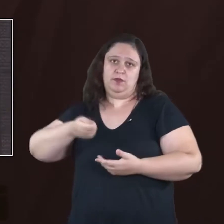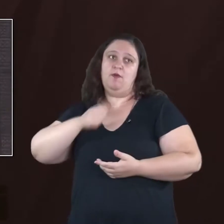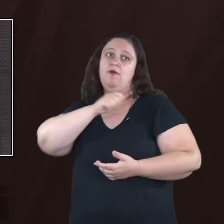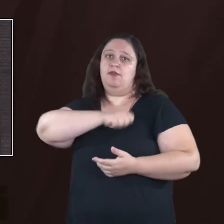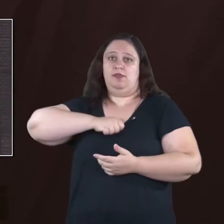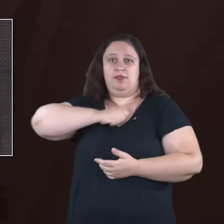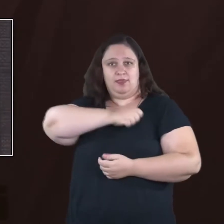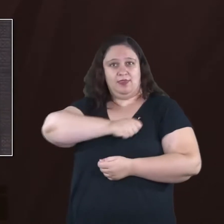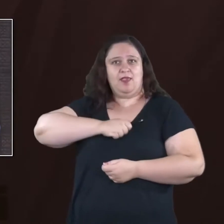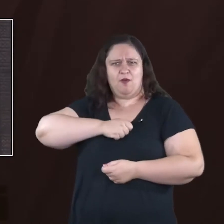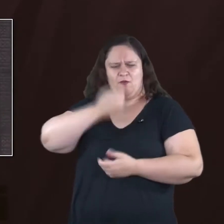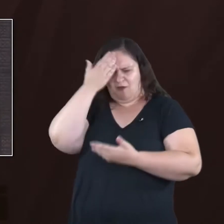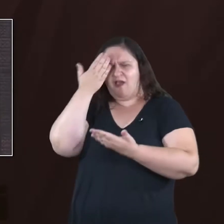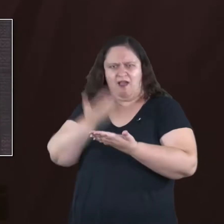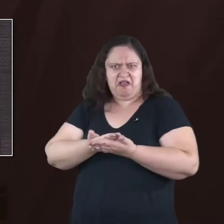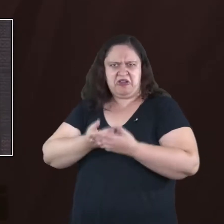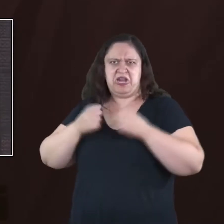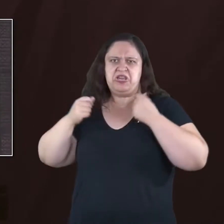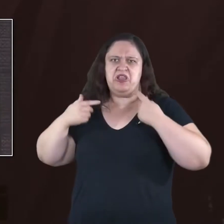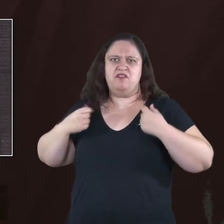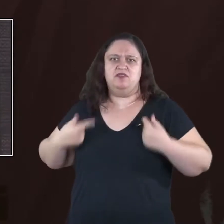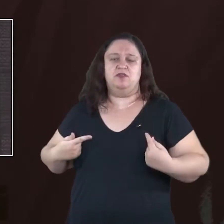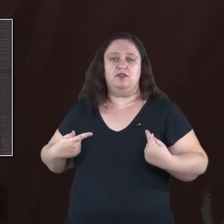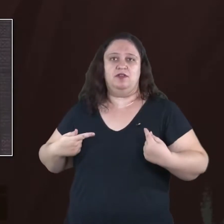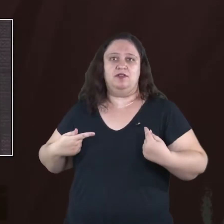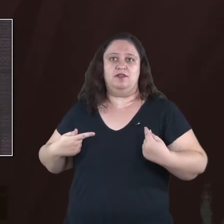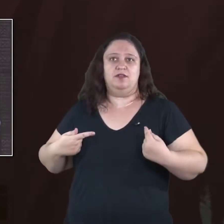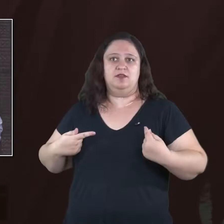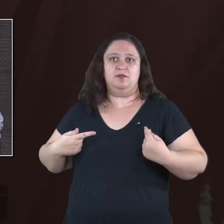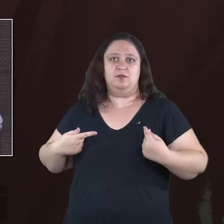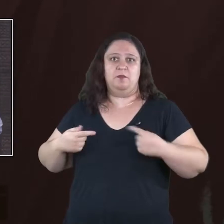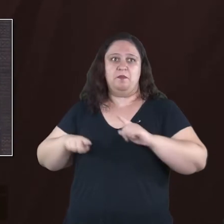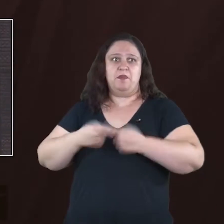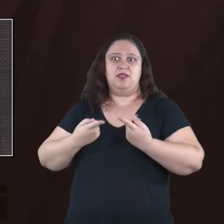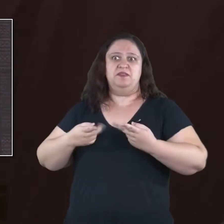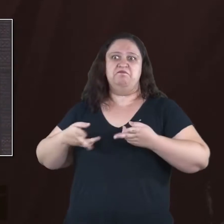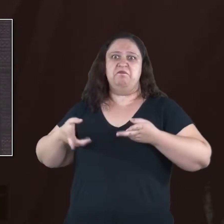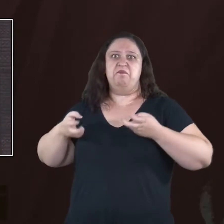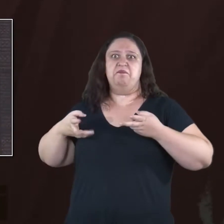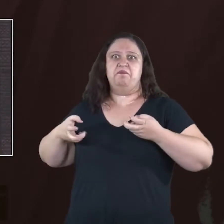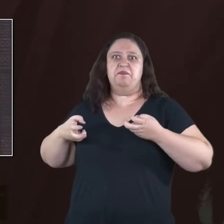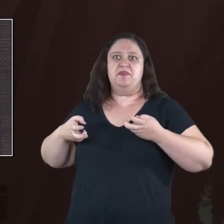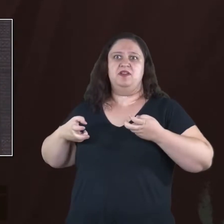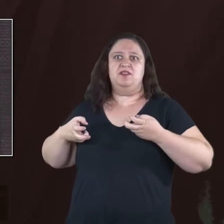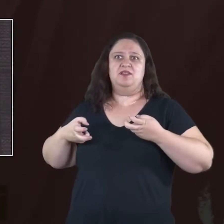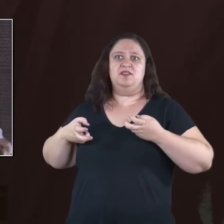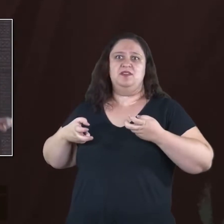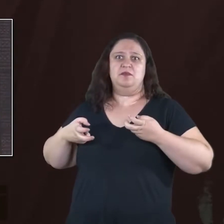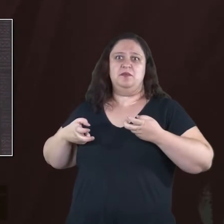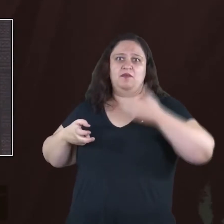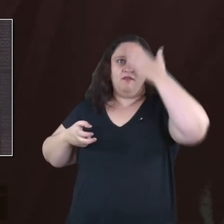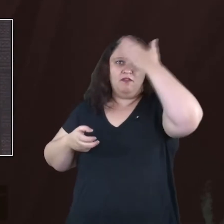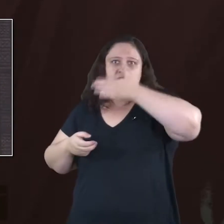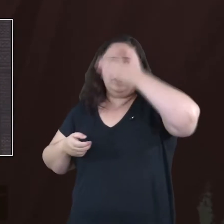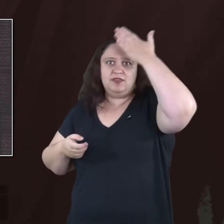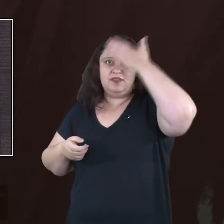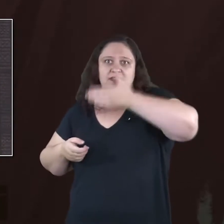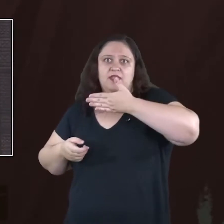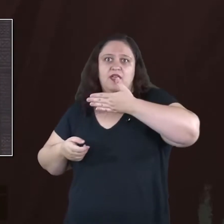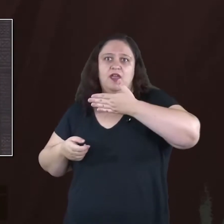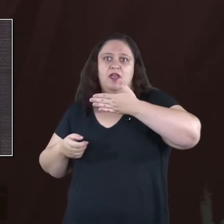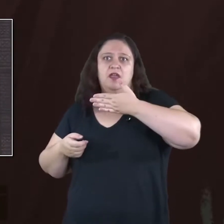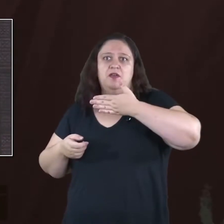zelo pelo judaísmo, e de repente ele percebeu que ele era um cego,